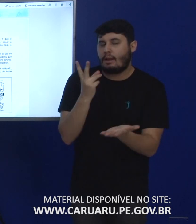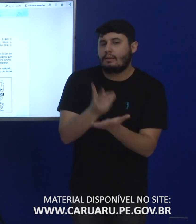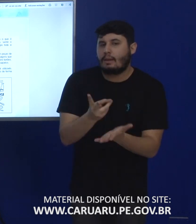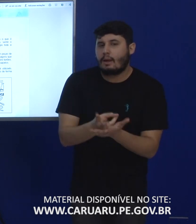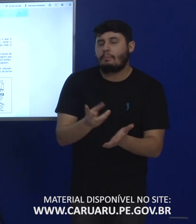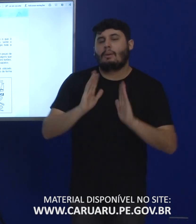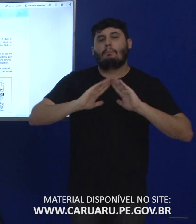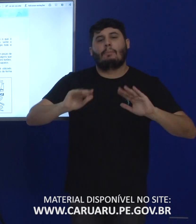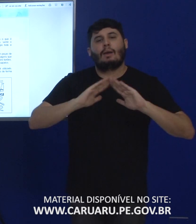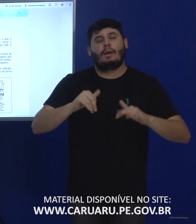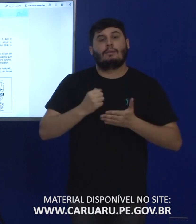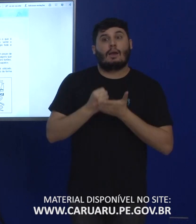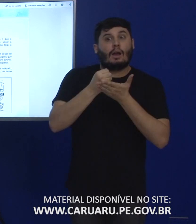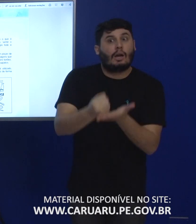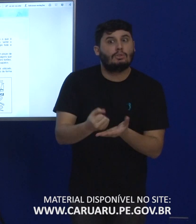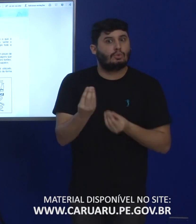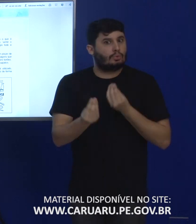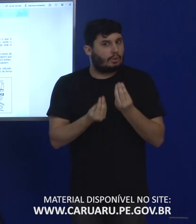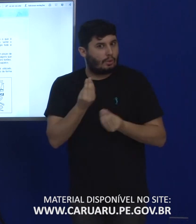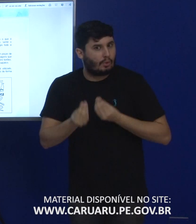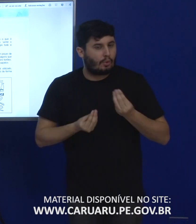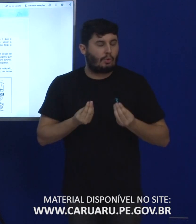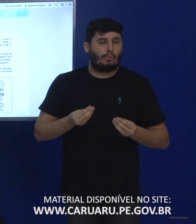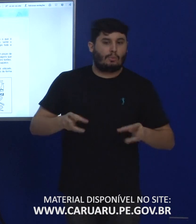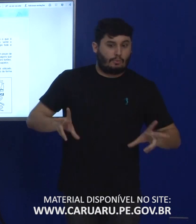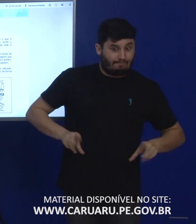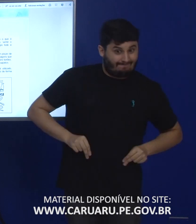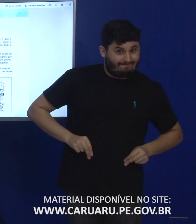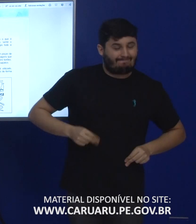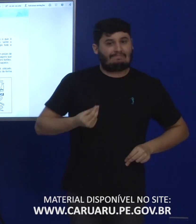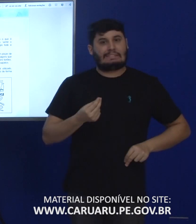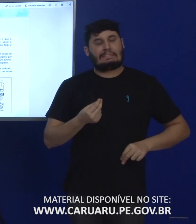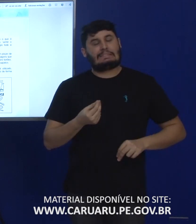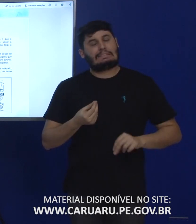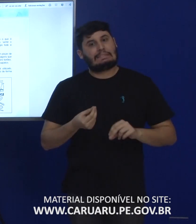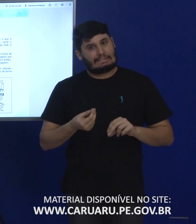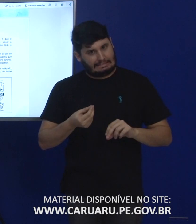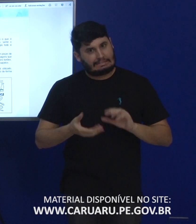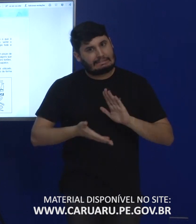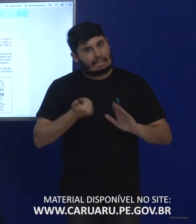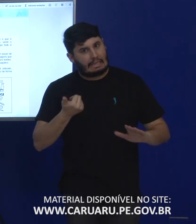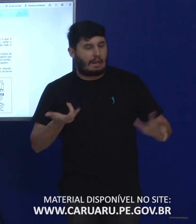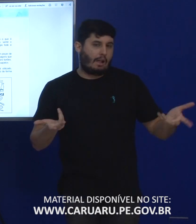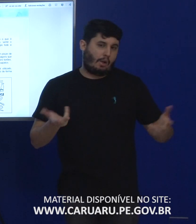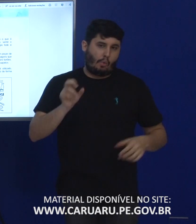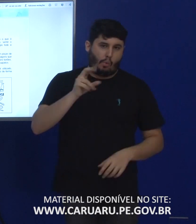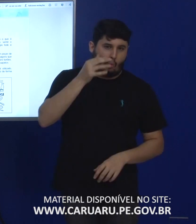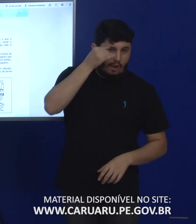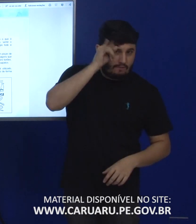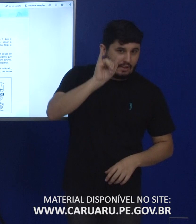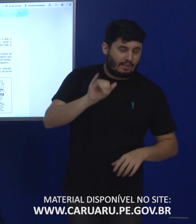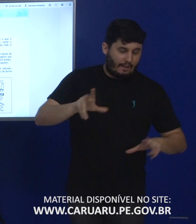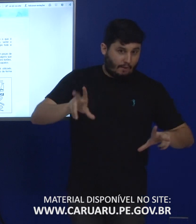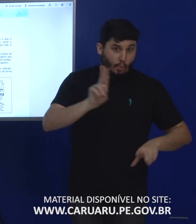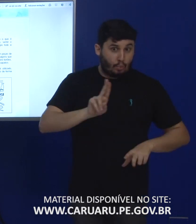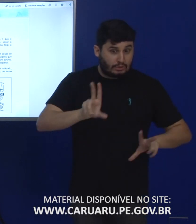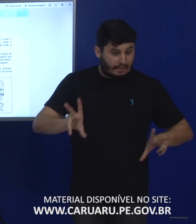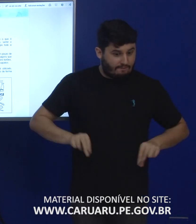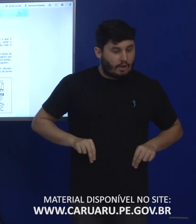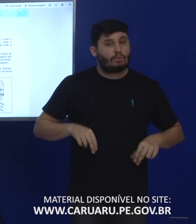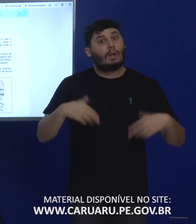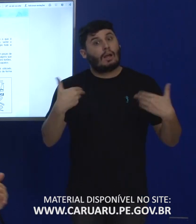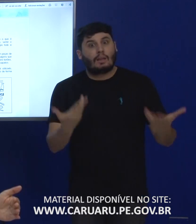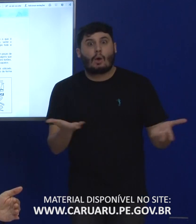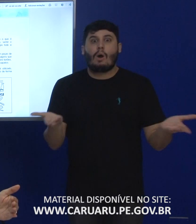pela dificuldade da ausência doméstica dos pais, isso acaba atrapalhando um pouco. Então, nesse momento, a gente pode